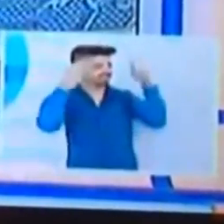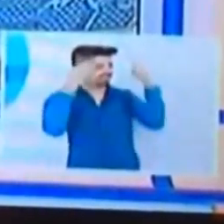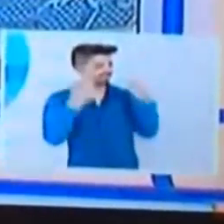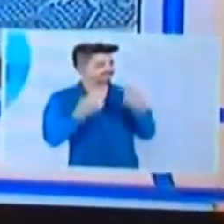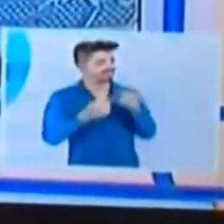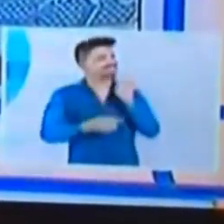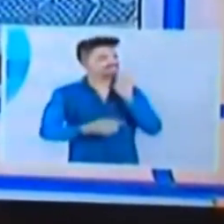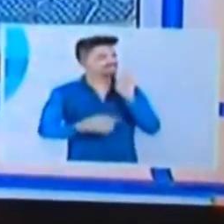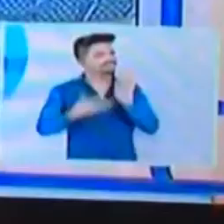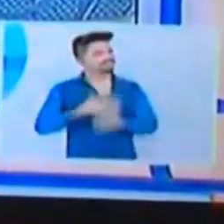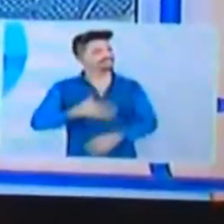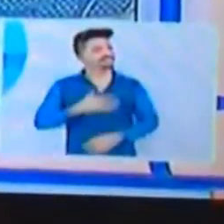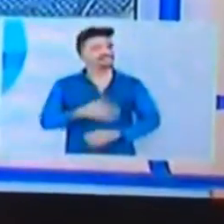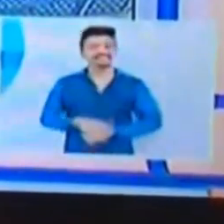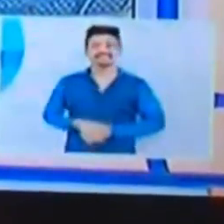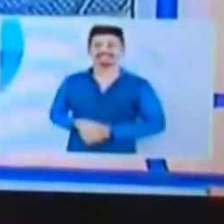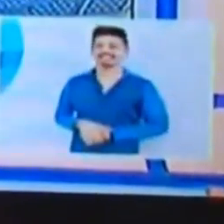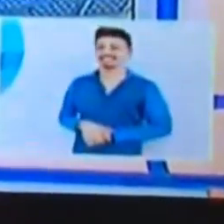É吗?